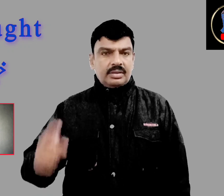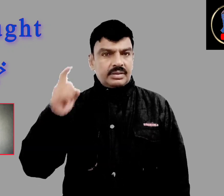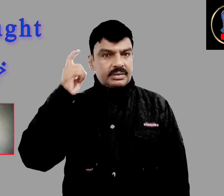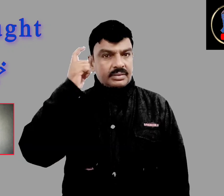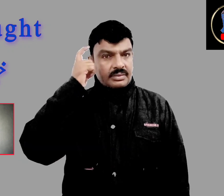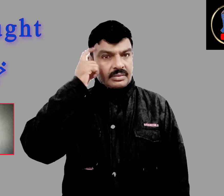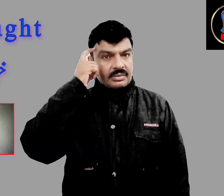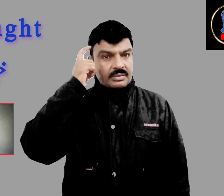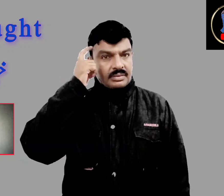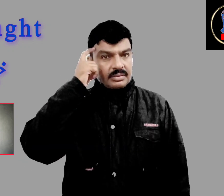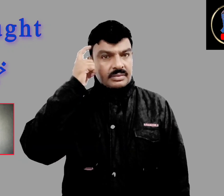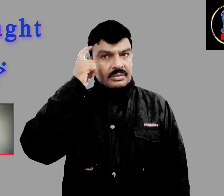थॉट।